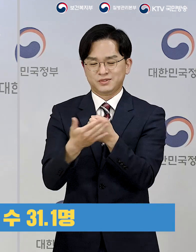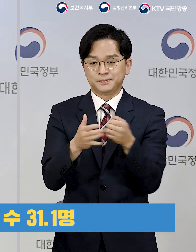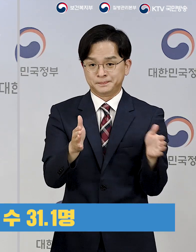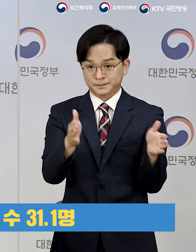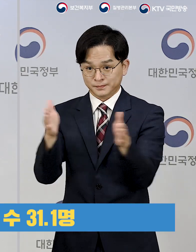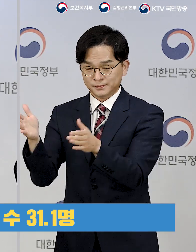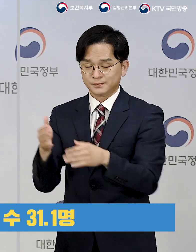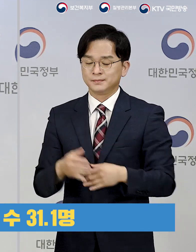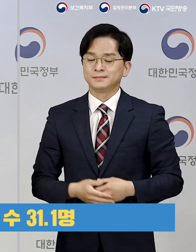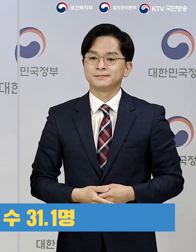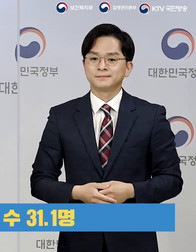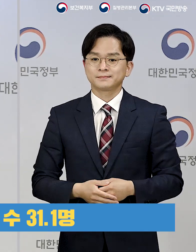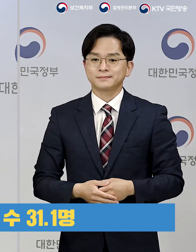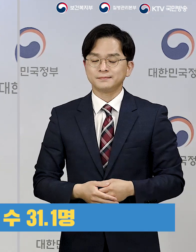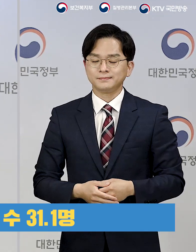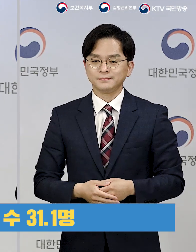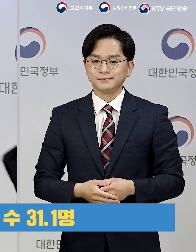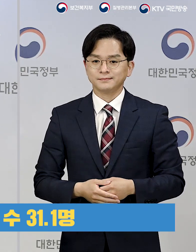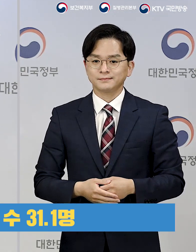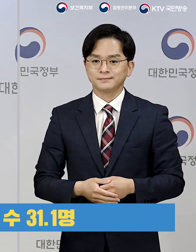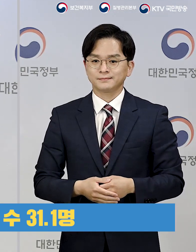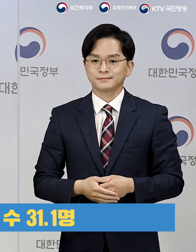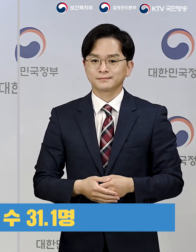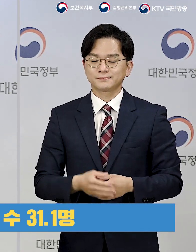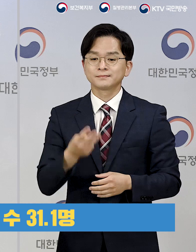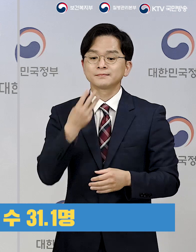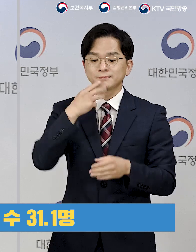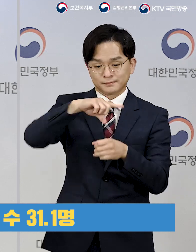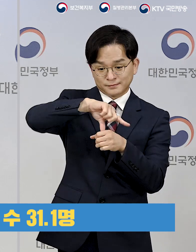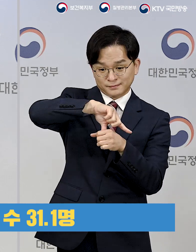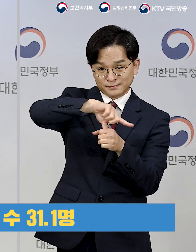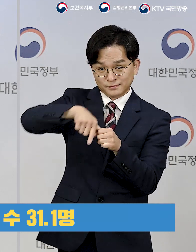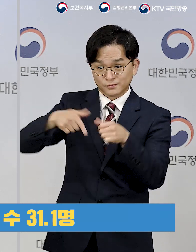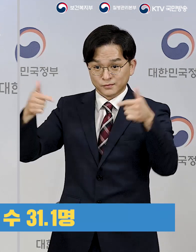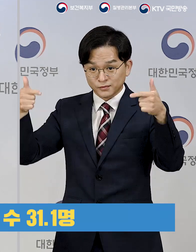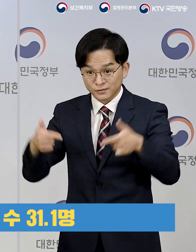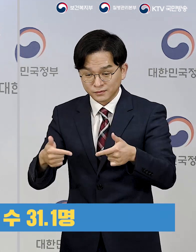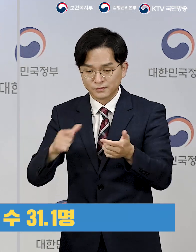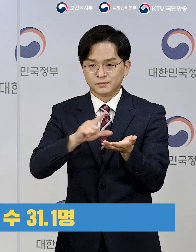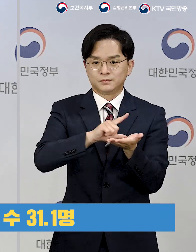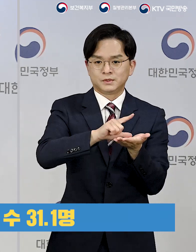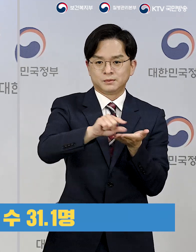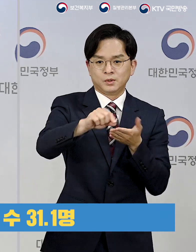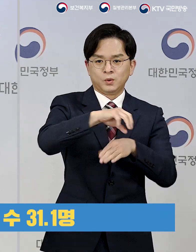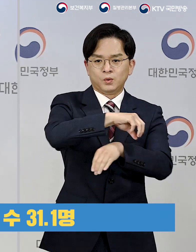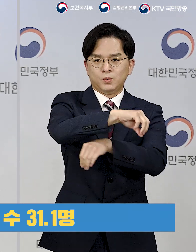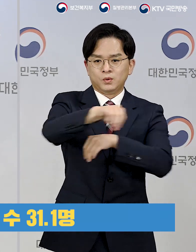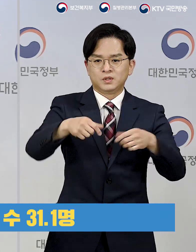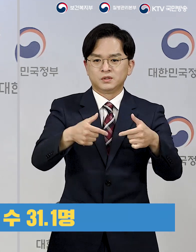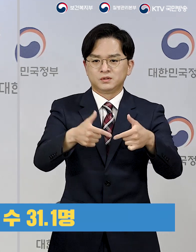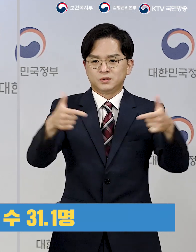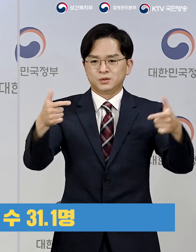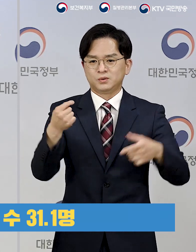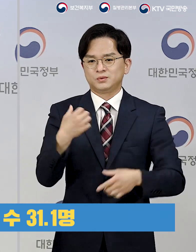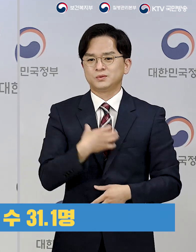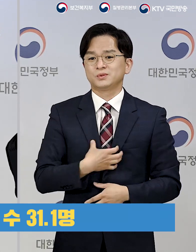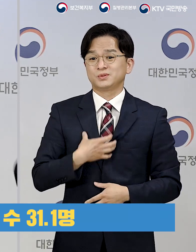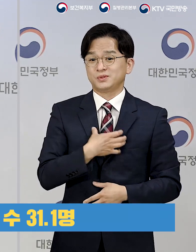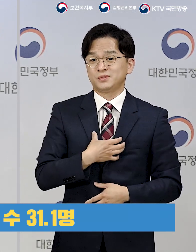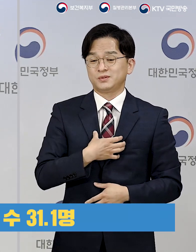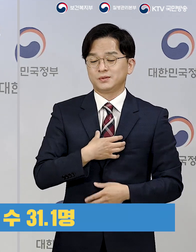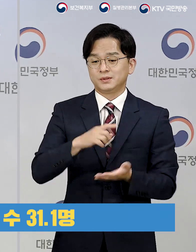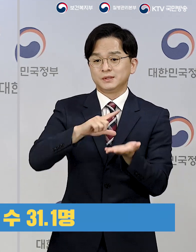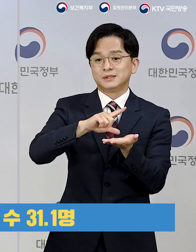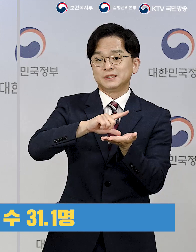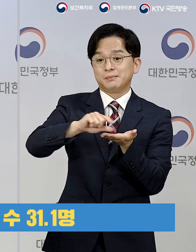반면 지역적으로는 확진자 발생 지역이 확산되며 수도권의 감소 효과를